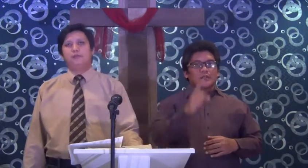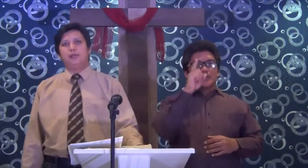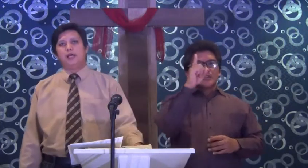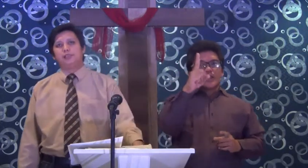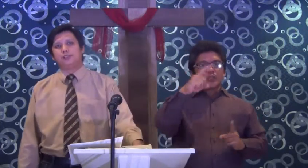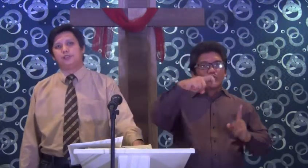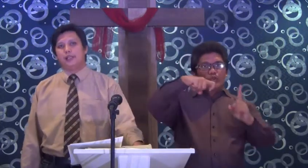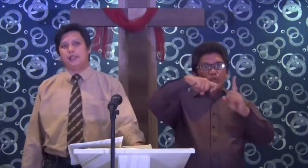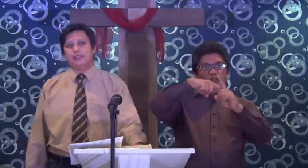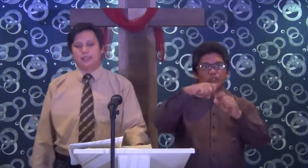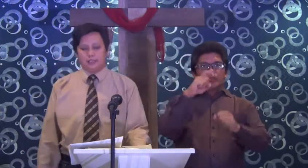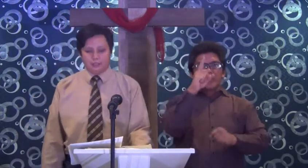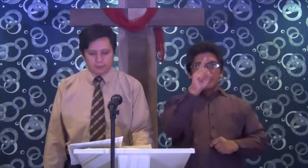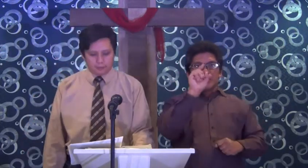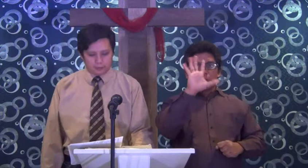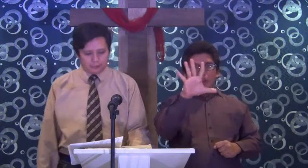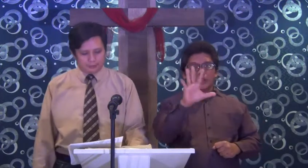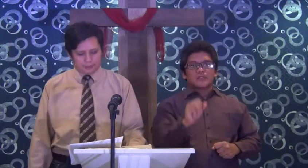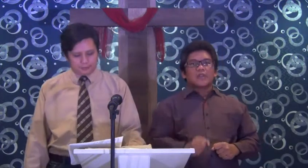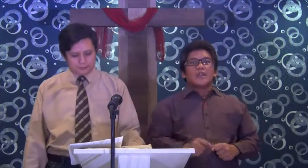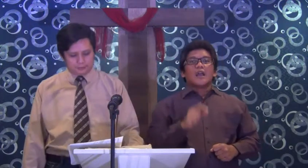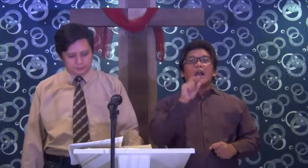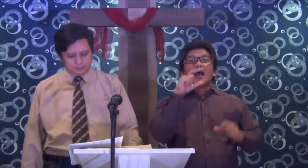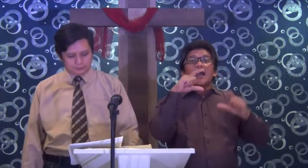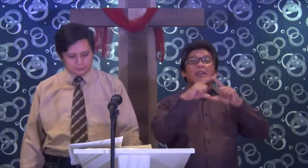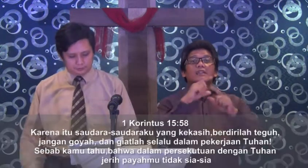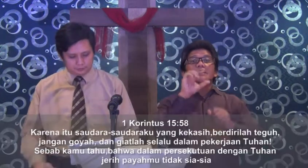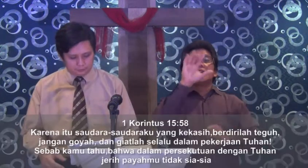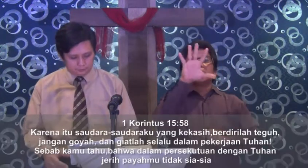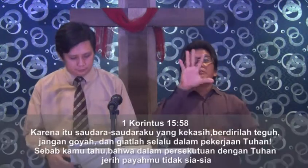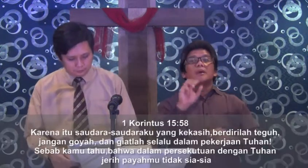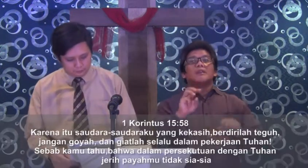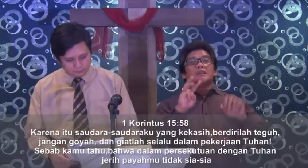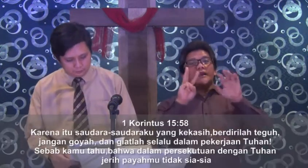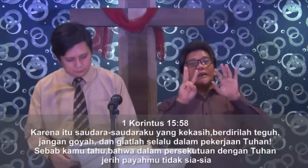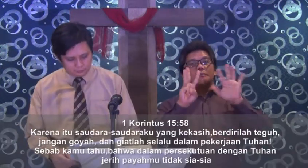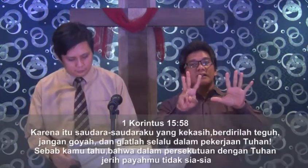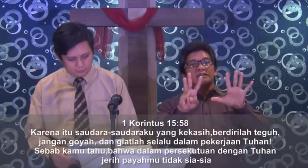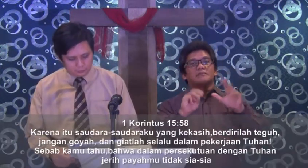1 Korintus 15 ayat yang ke-58.